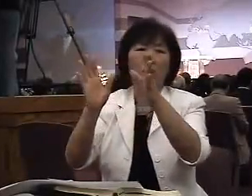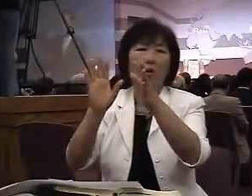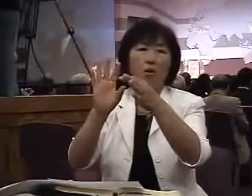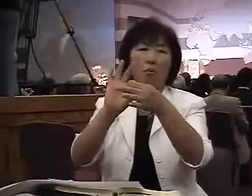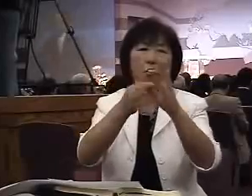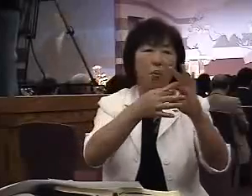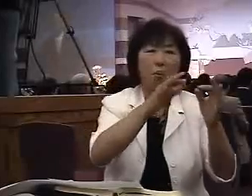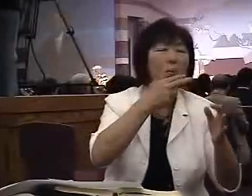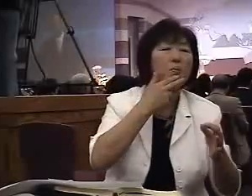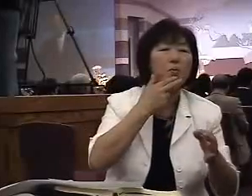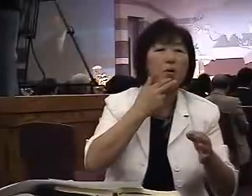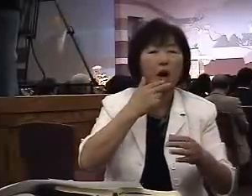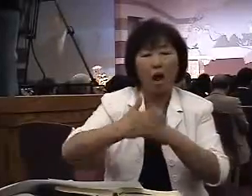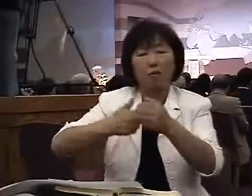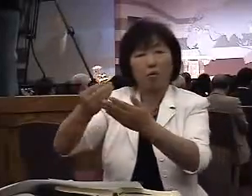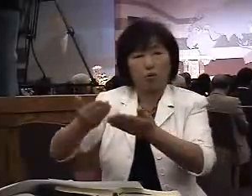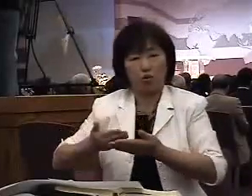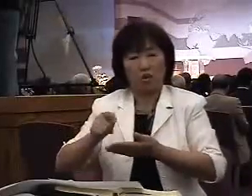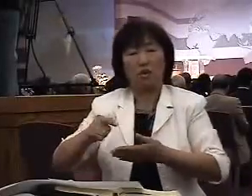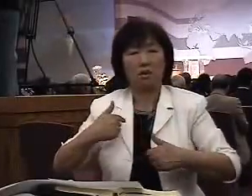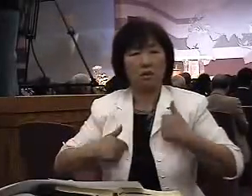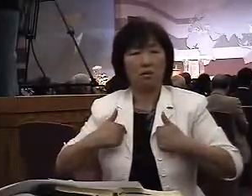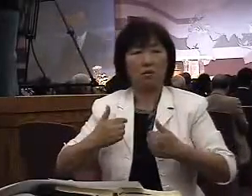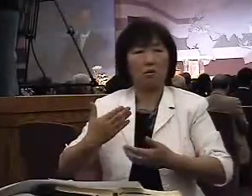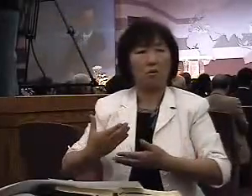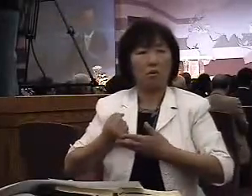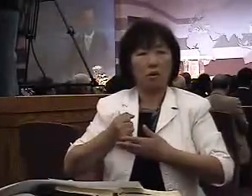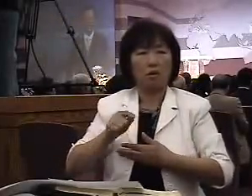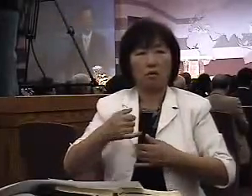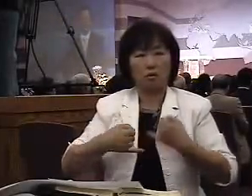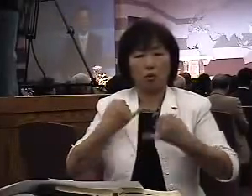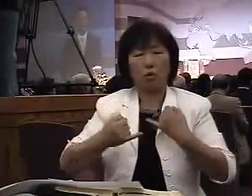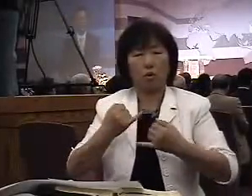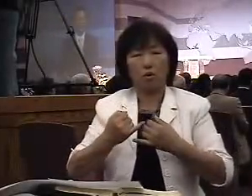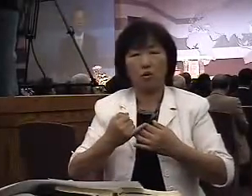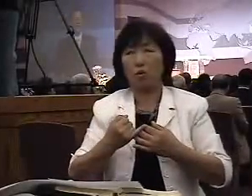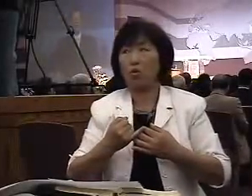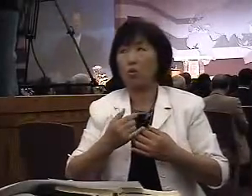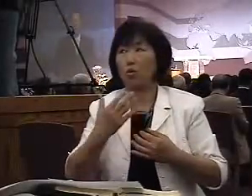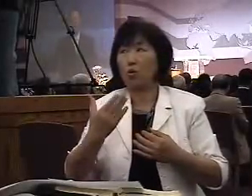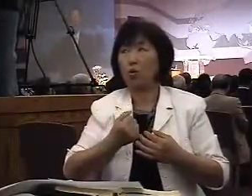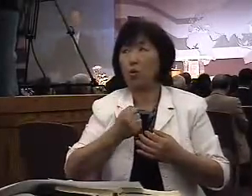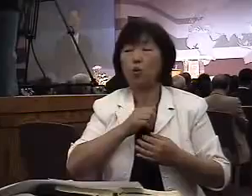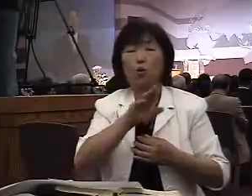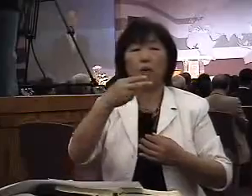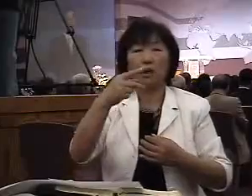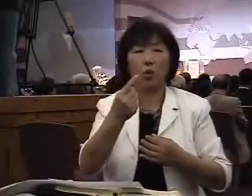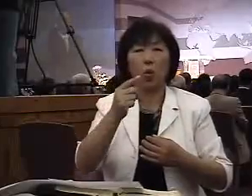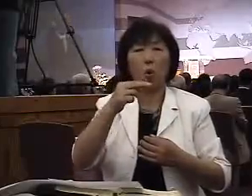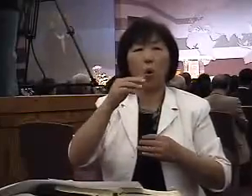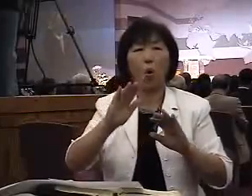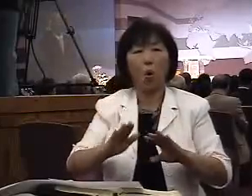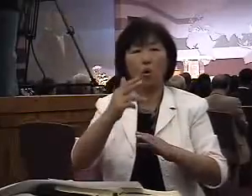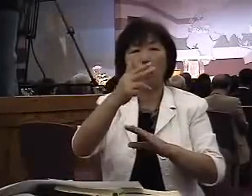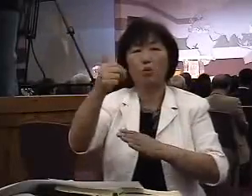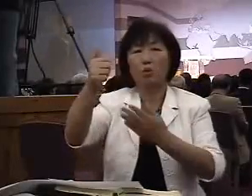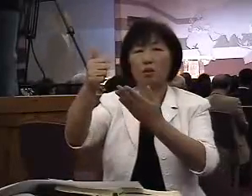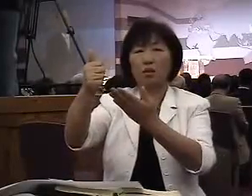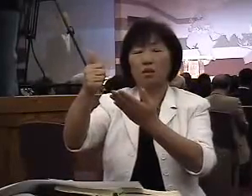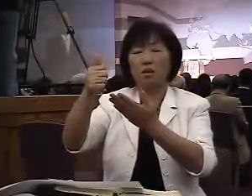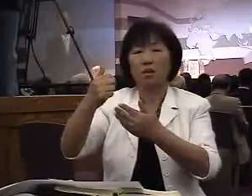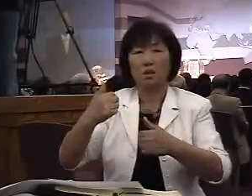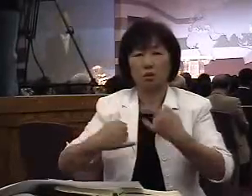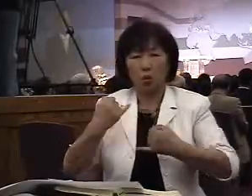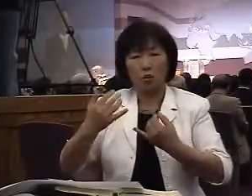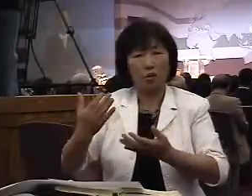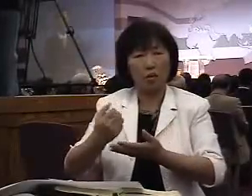그것은 하나님께서 주시는 것이니 그 기쁨을 받아라. The joy of the Lord is your strength. 우리도 오늘 주님께서 주시는